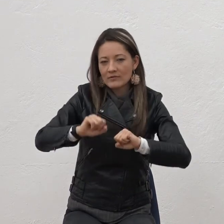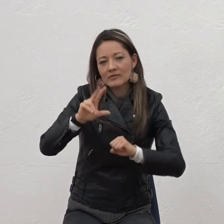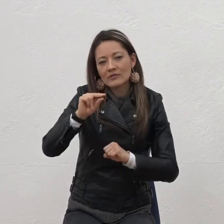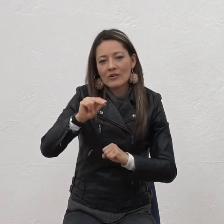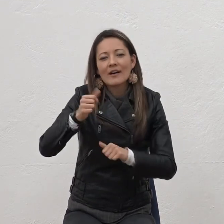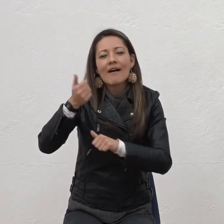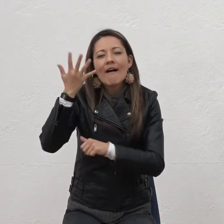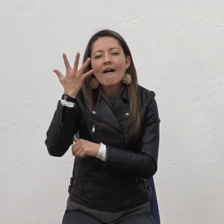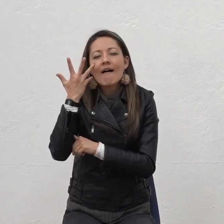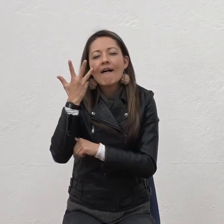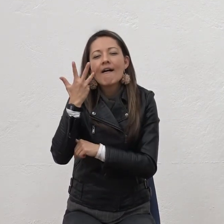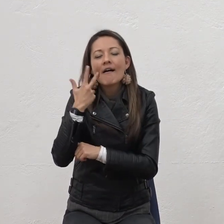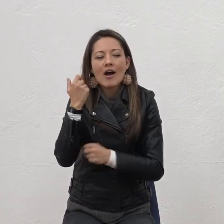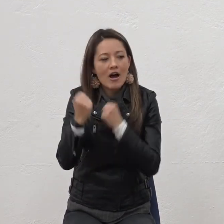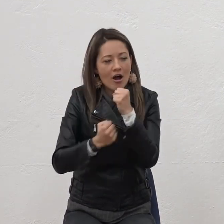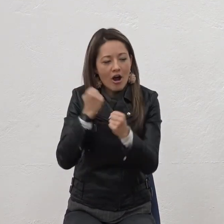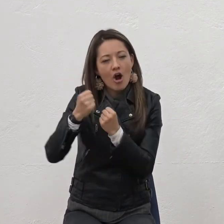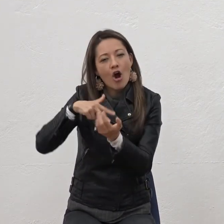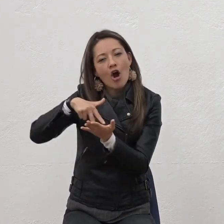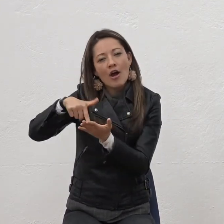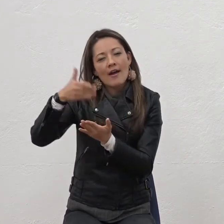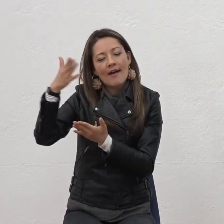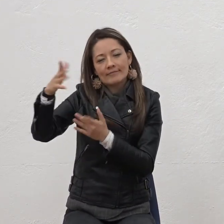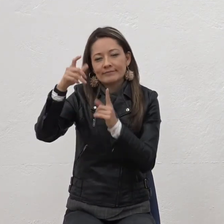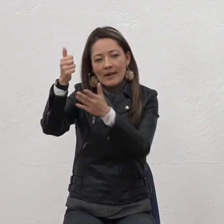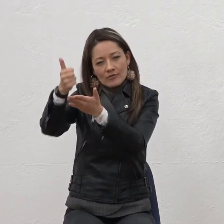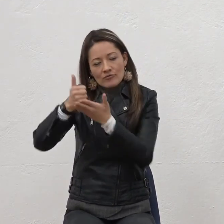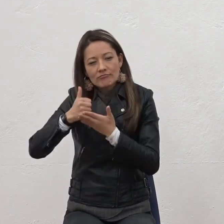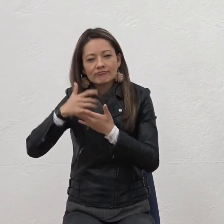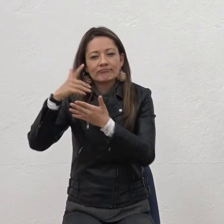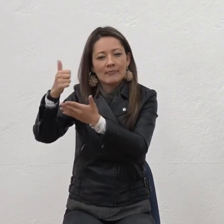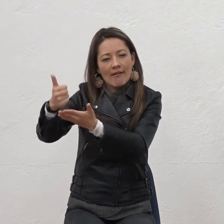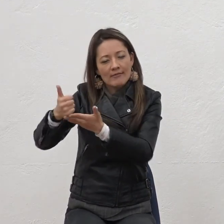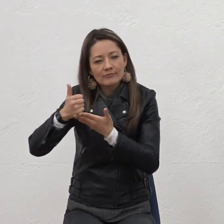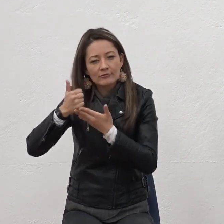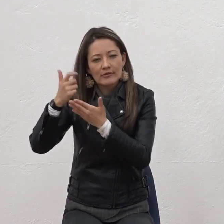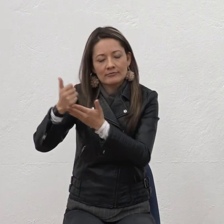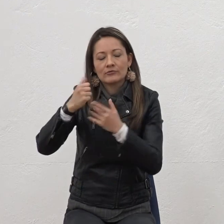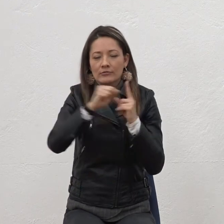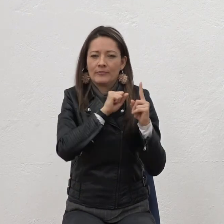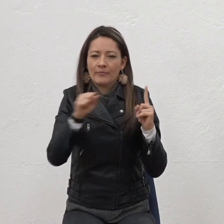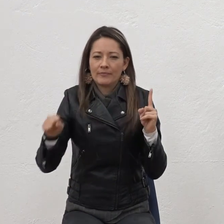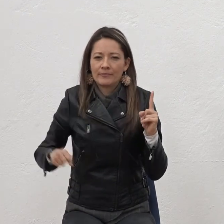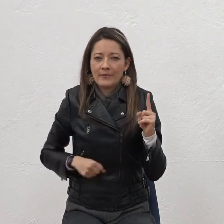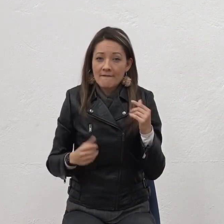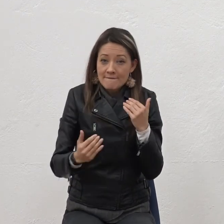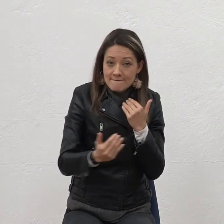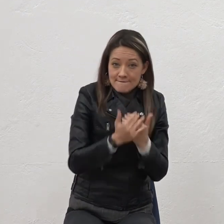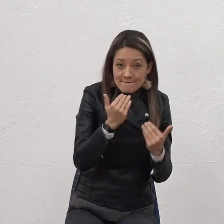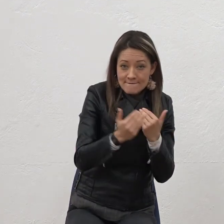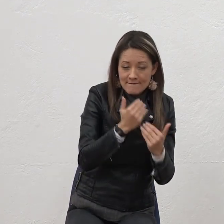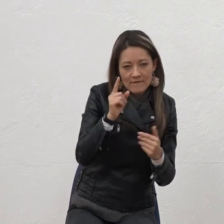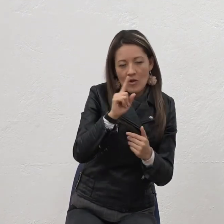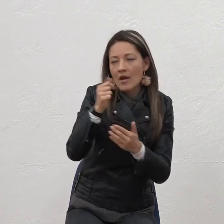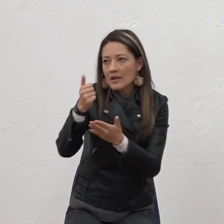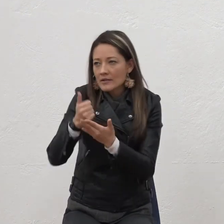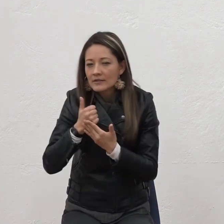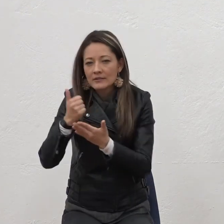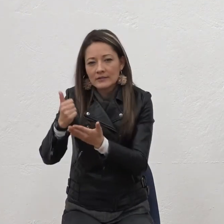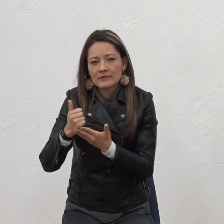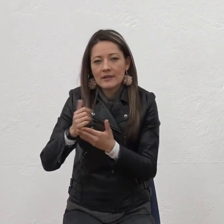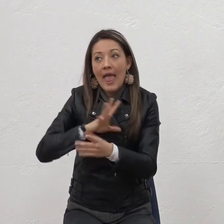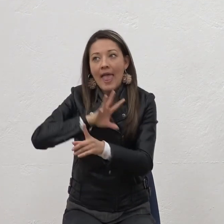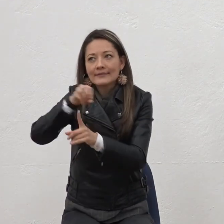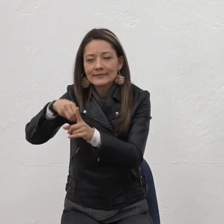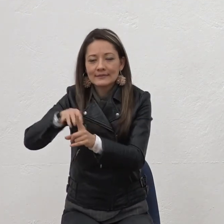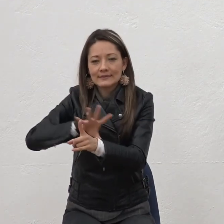Porque cada día tengo que correr a él y decir, ayúdame, ayúdame, Señor. No es fácil, ayúdame, solo en